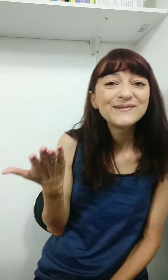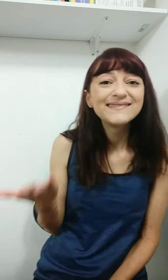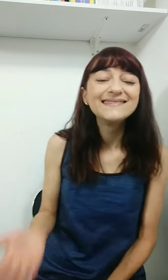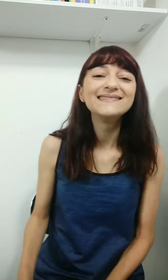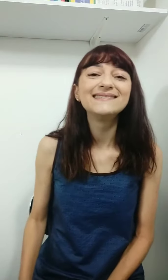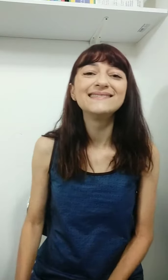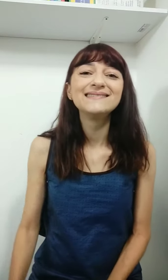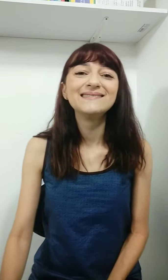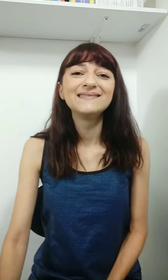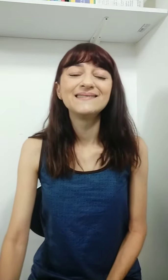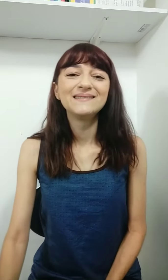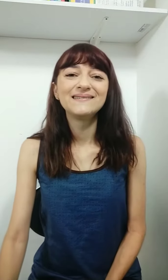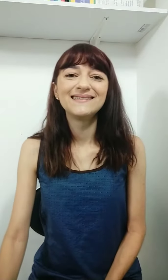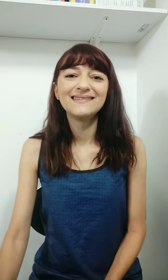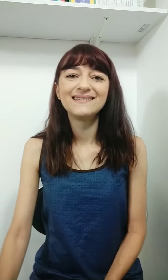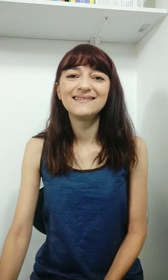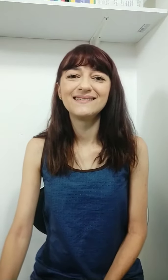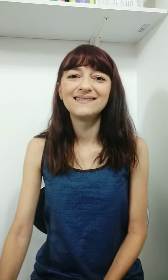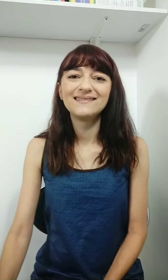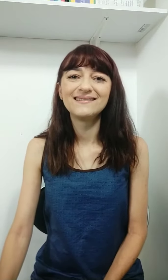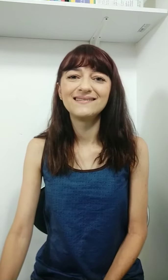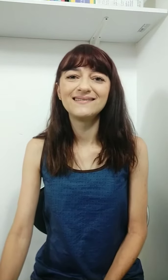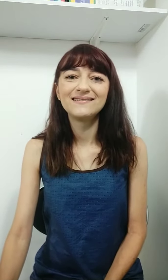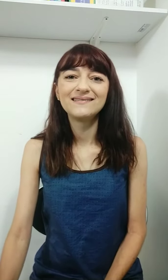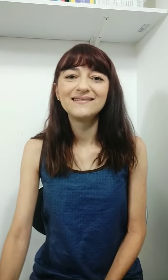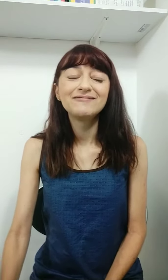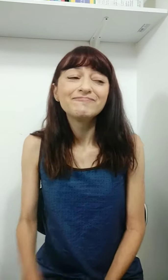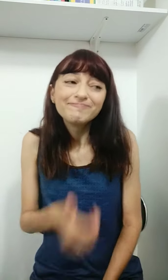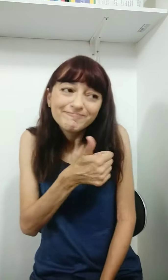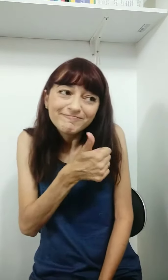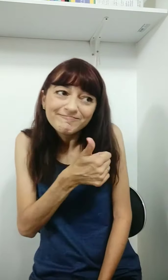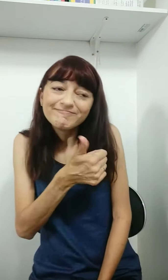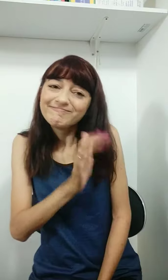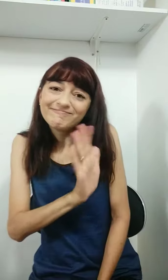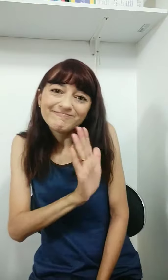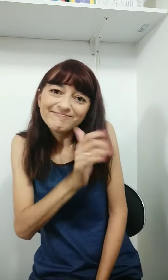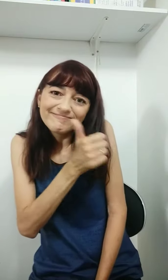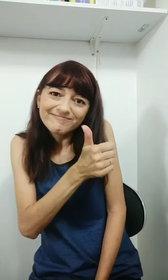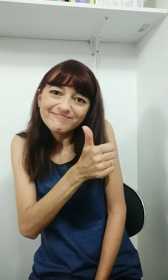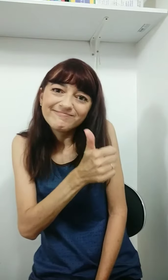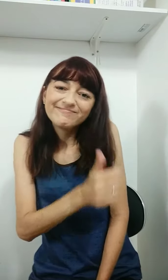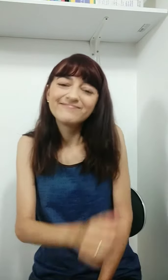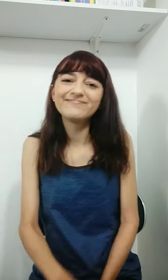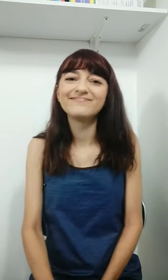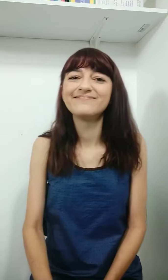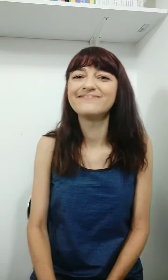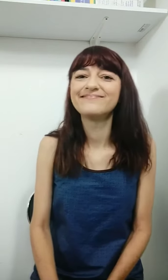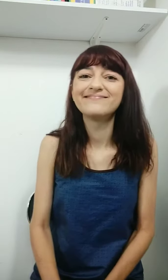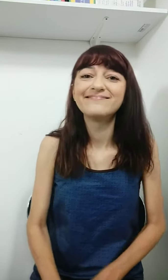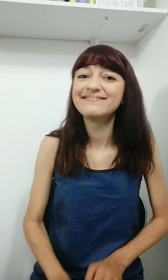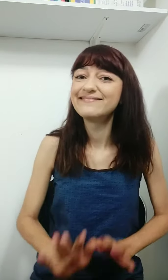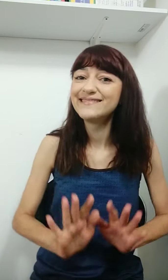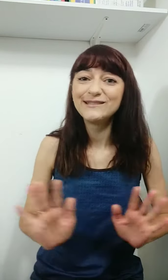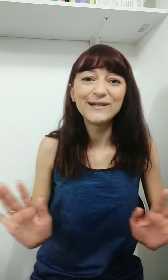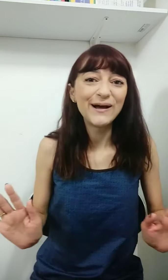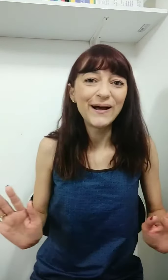Alguém sabe como que o surdo responde de nada? Ou responderia algo que substituía de nada? Seria simplesmente assim, tá bom. Né?